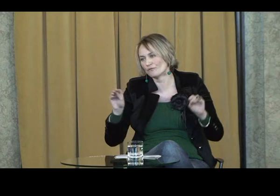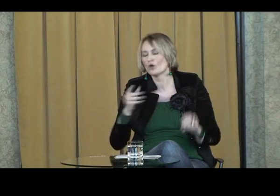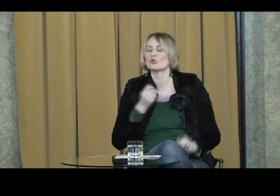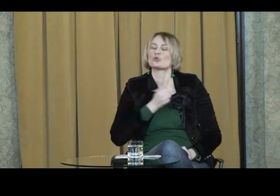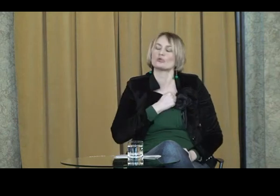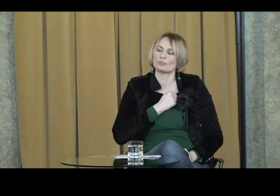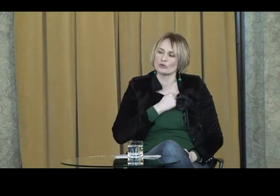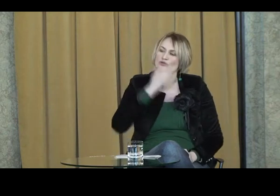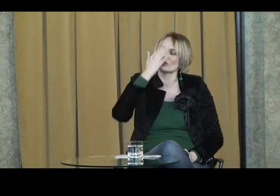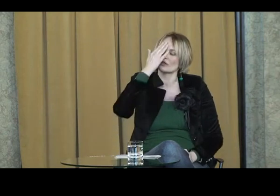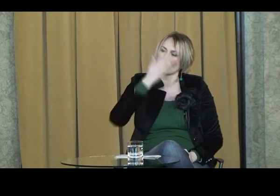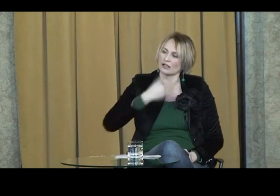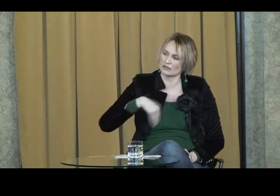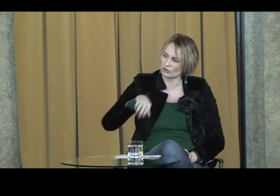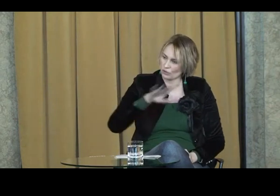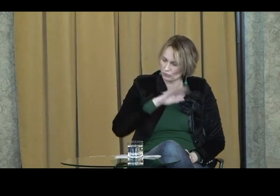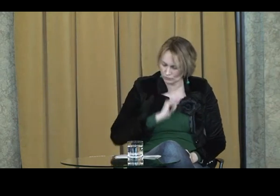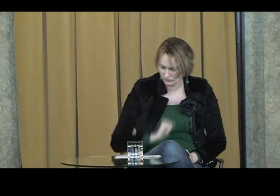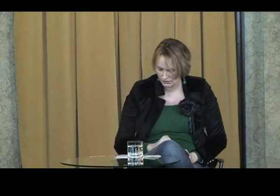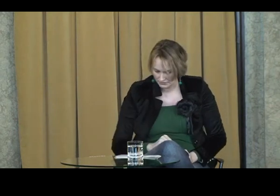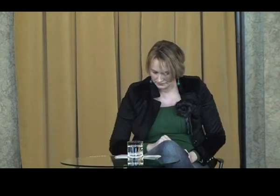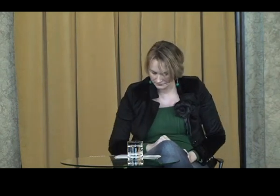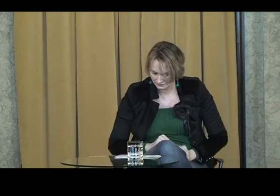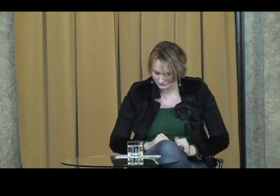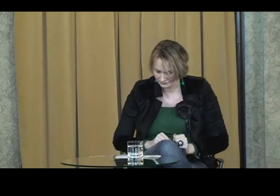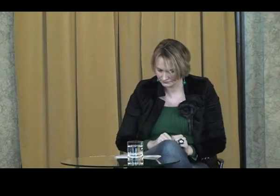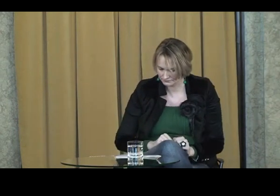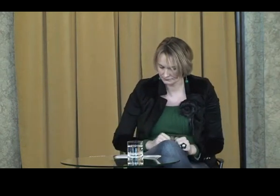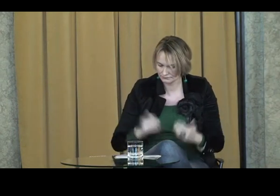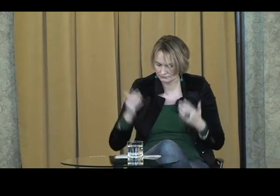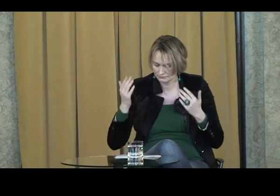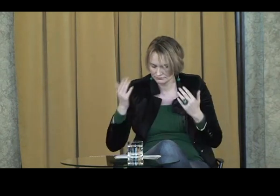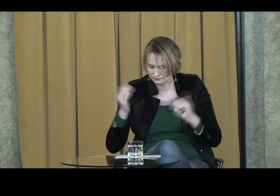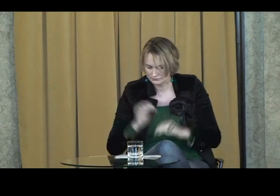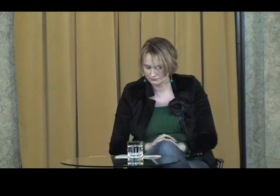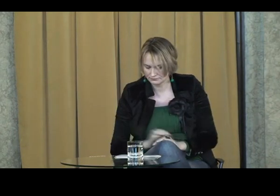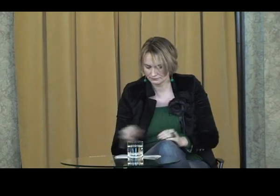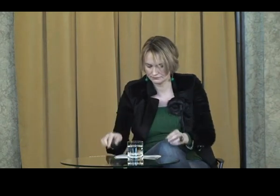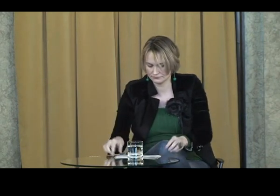Deswegen rufe ich nochmal auf, tut Buße, kehret um.